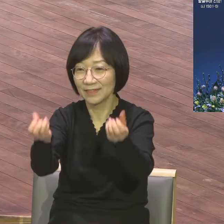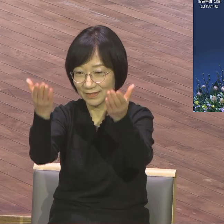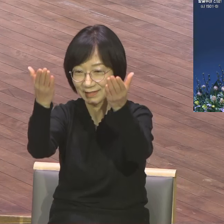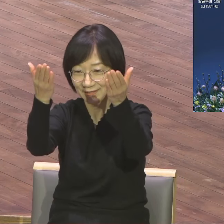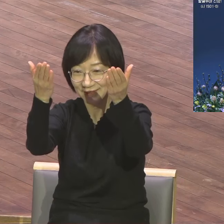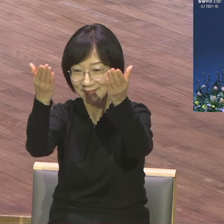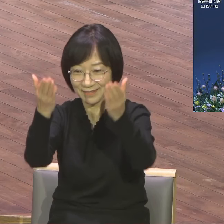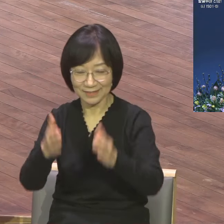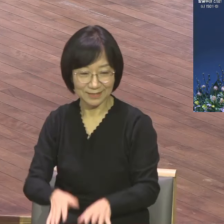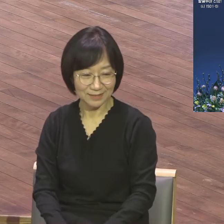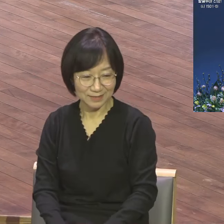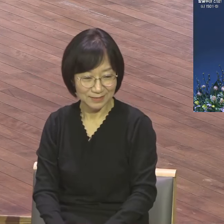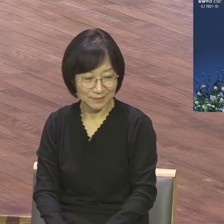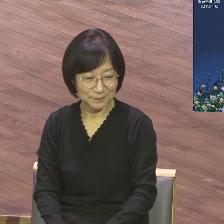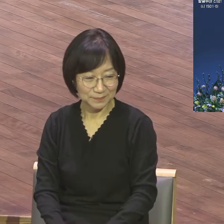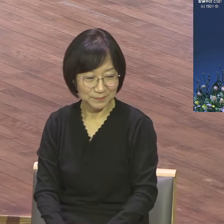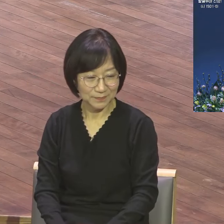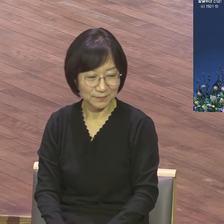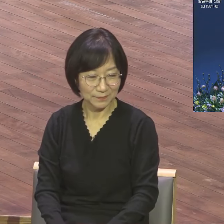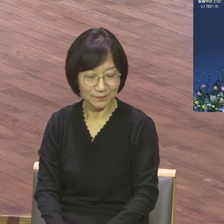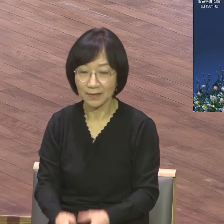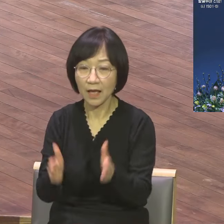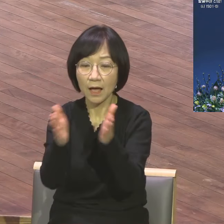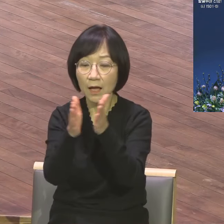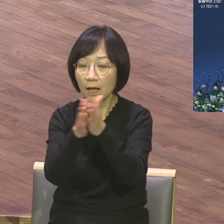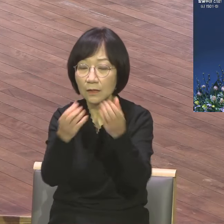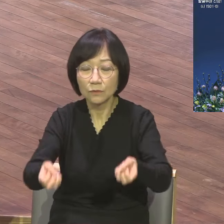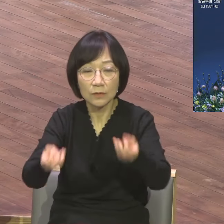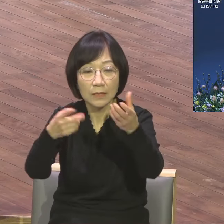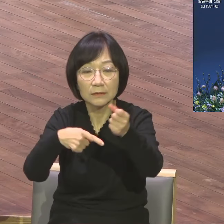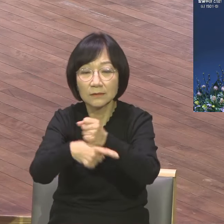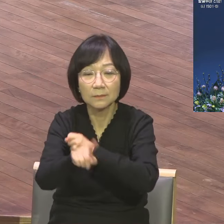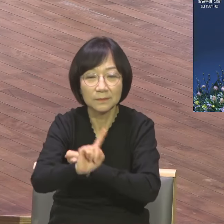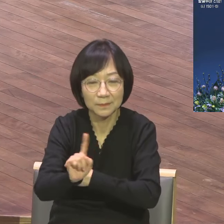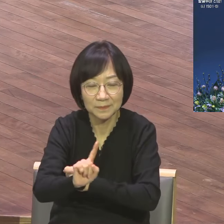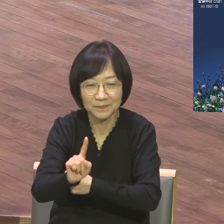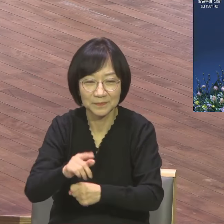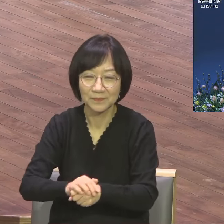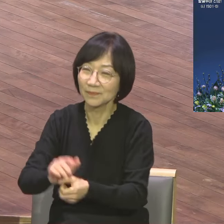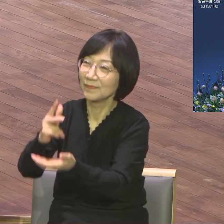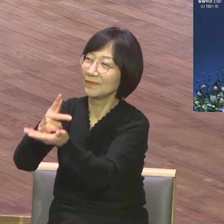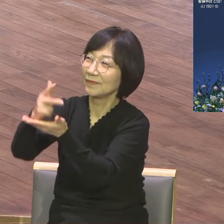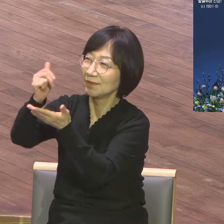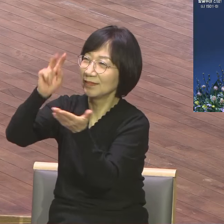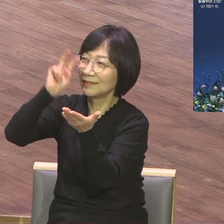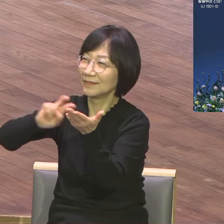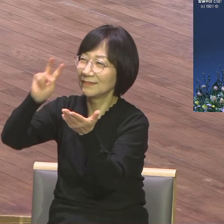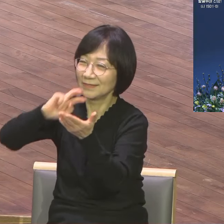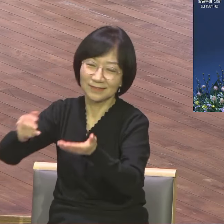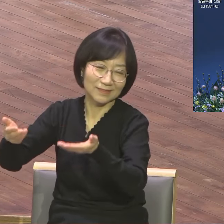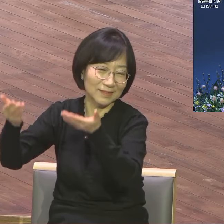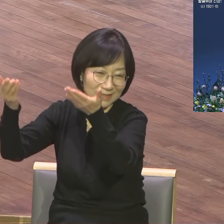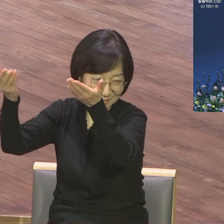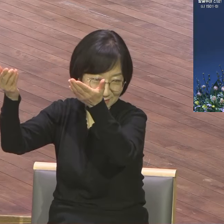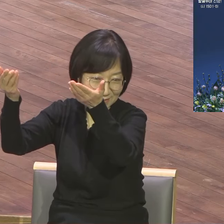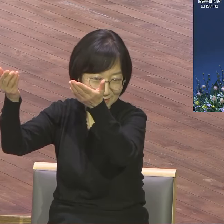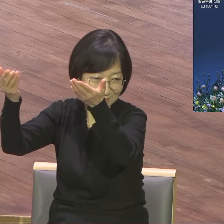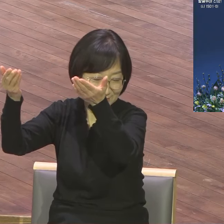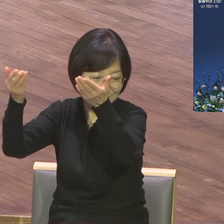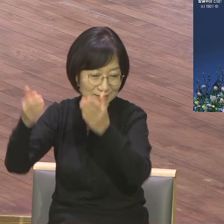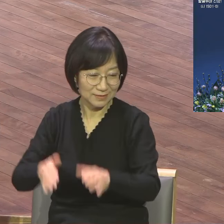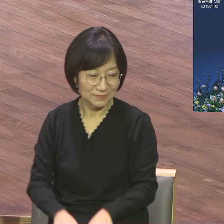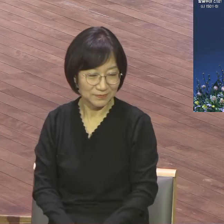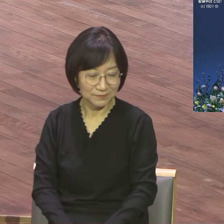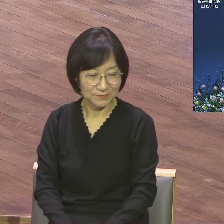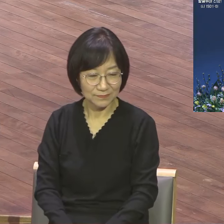제목 할렐루야 이 할렐루야라는 말은 히브리 말인데 여호와를 찬양하라 그런 뜻이에요. 여호와를